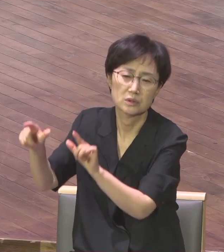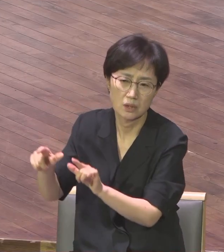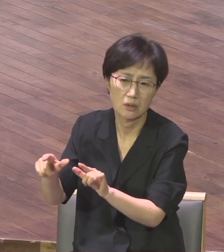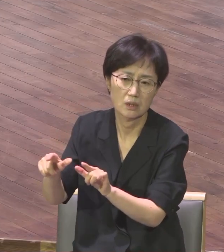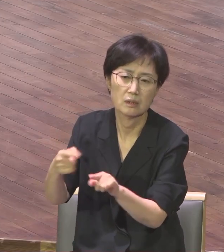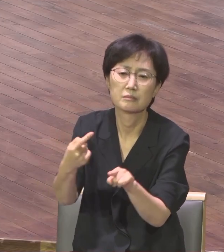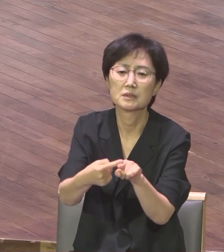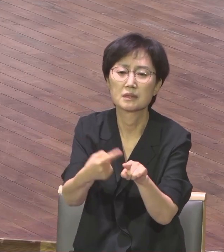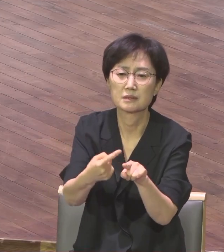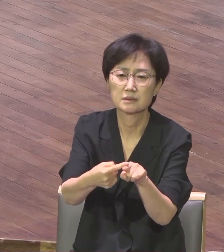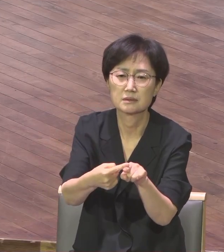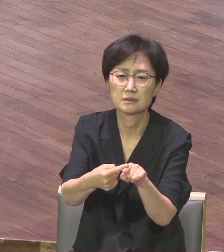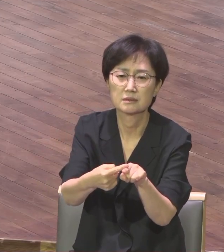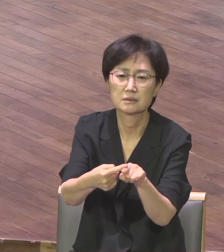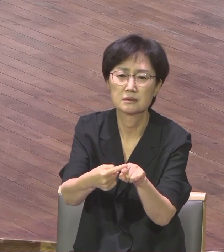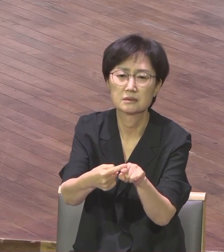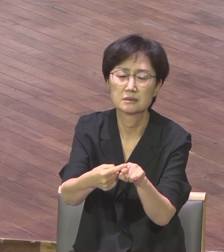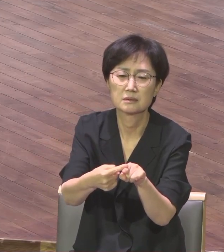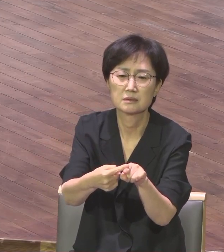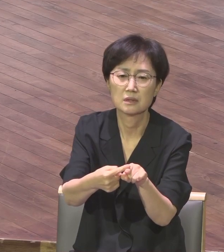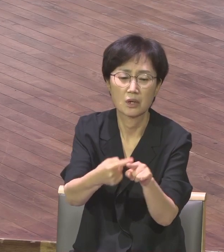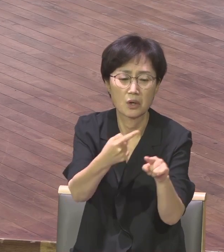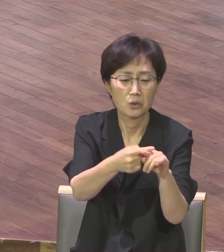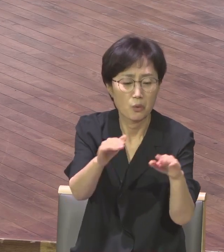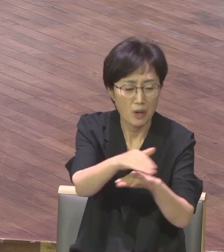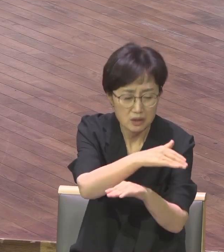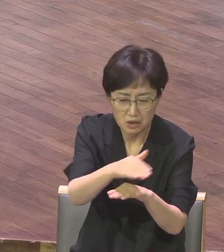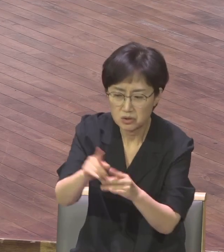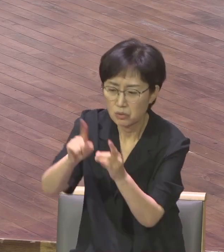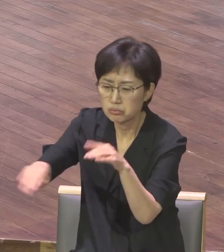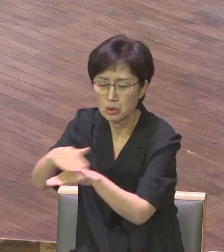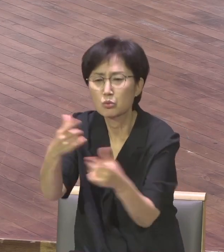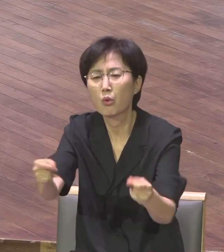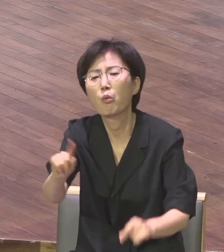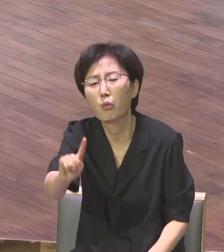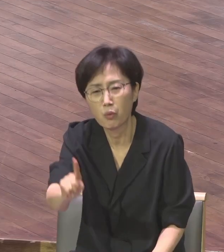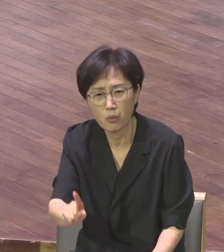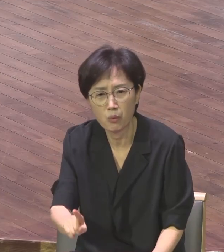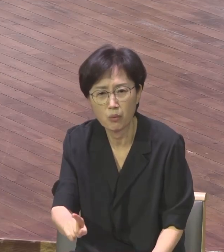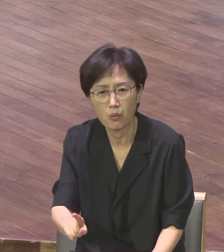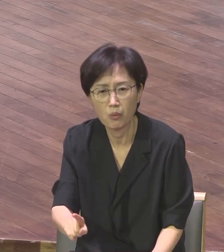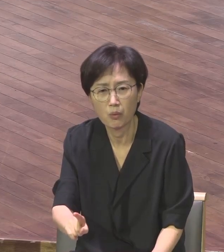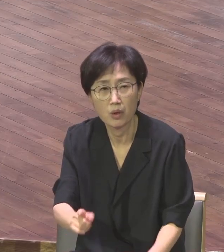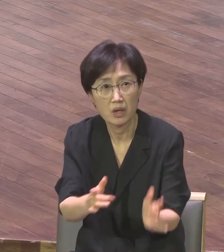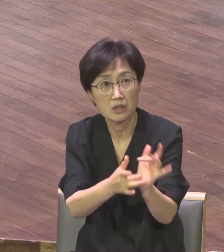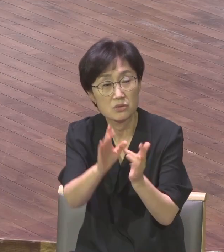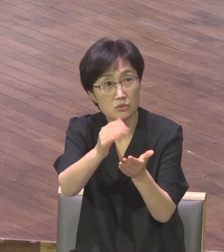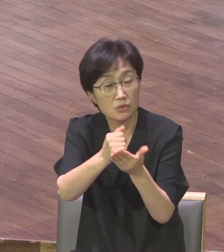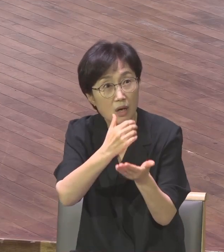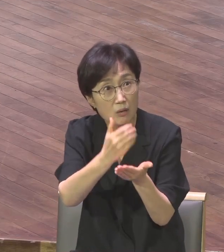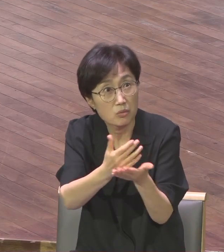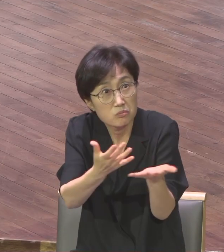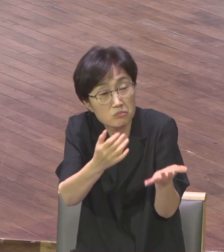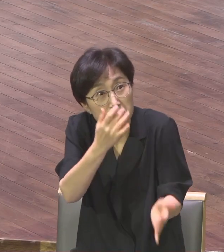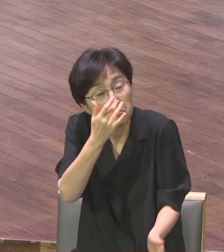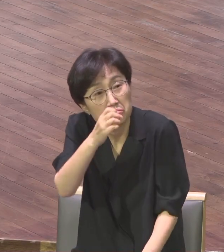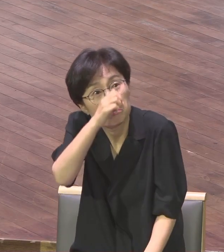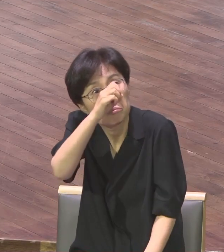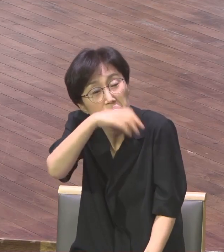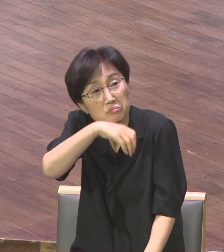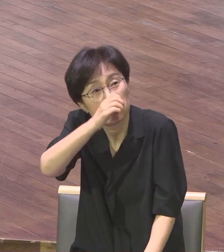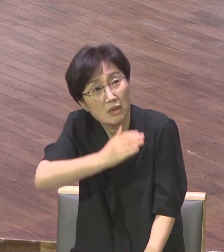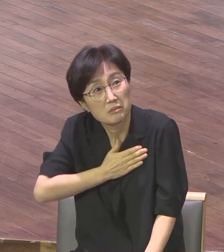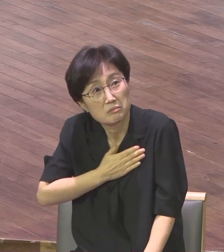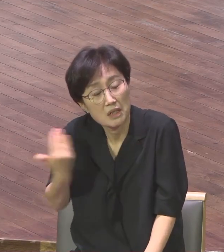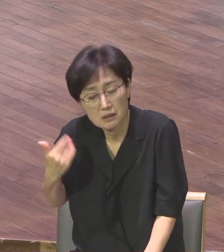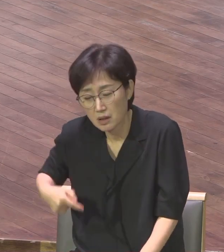종교생활. 그냥 기독교, 종교, 기독교, 불교, 전지교 똑같아. 감각이 없어. 감동이 없어. 변화가 없어. 결단이 없어.